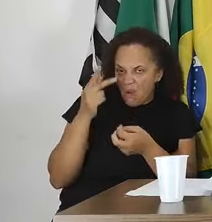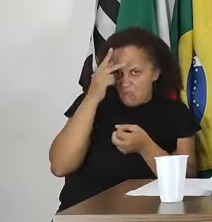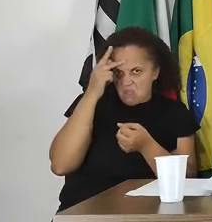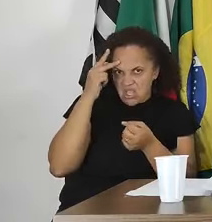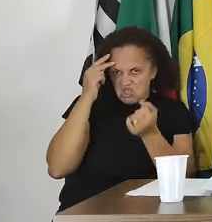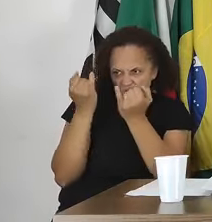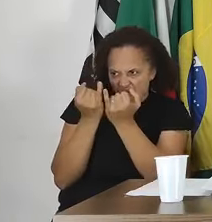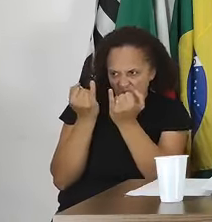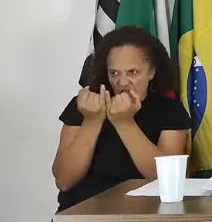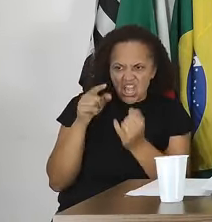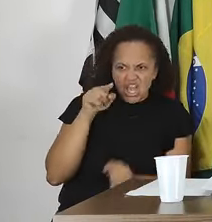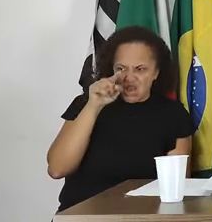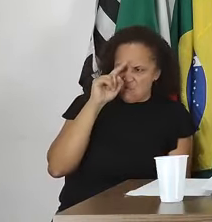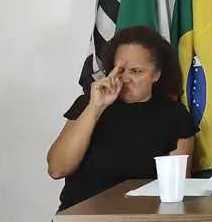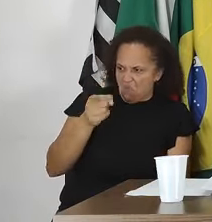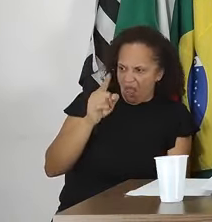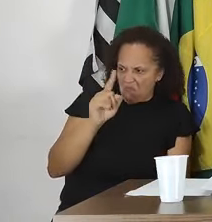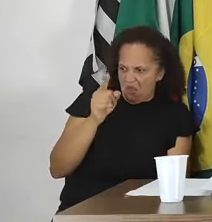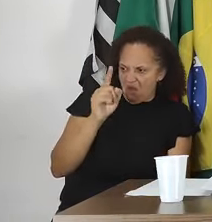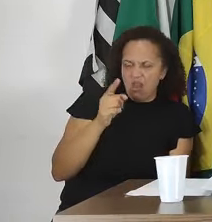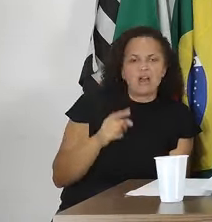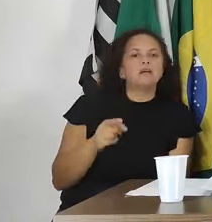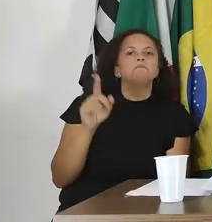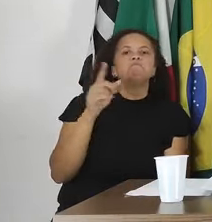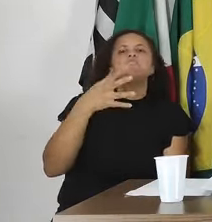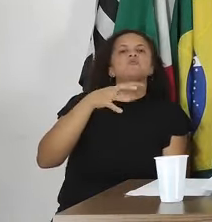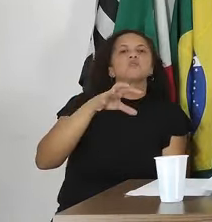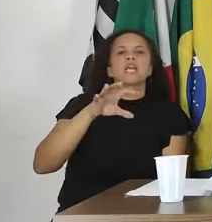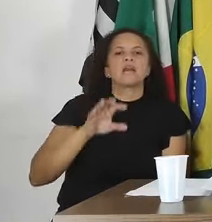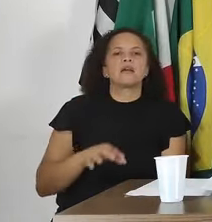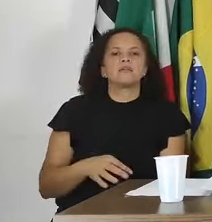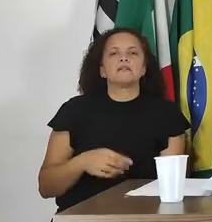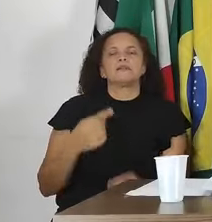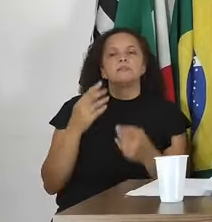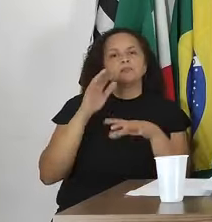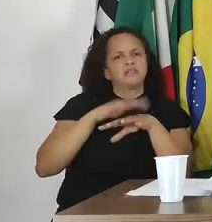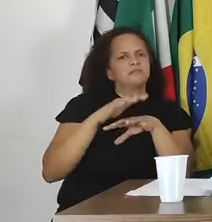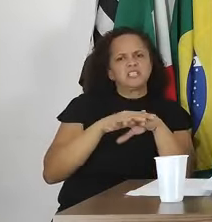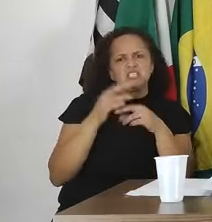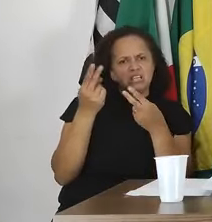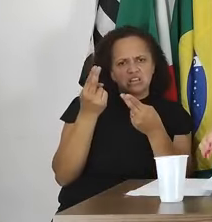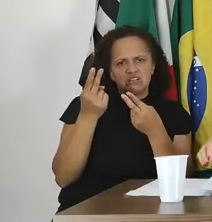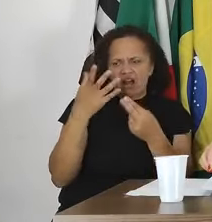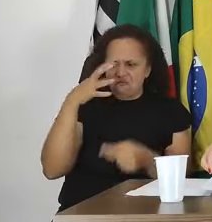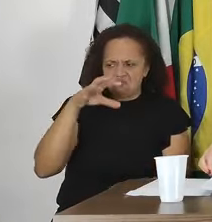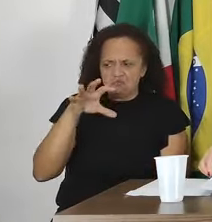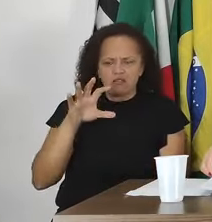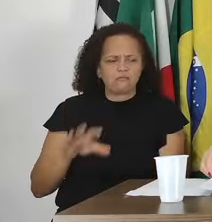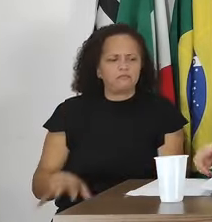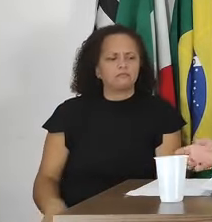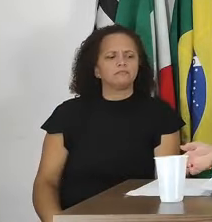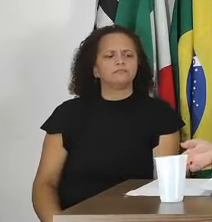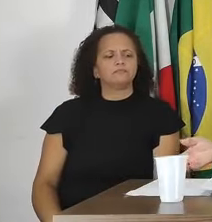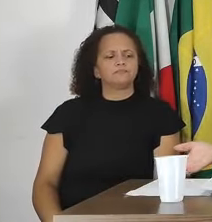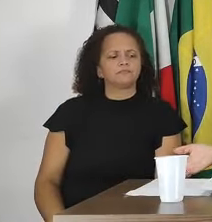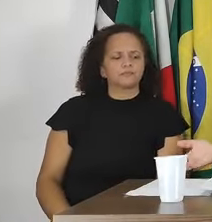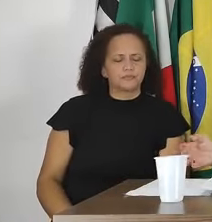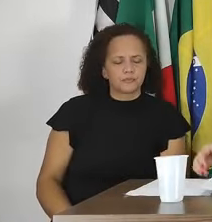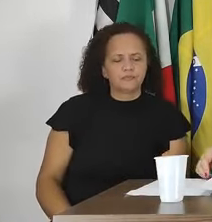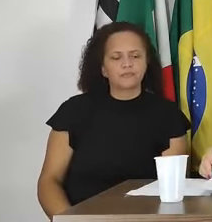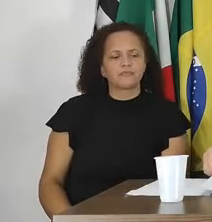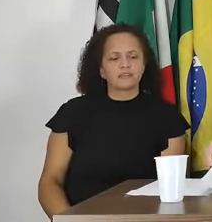nem ser cristão. Para apontar, para fazer o que ele faz, eu prefiro nem ser cristão. Não é muitas vezes? A